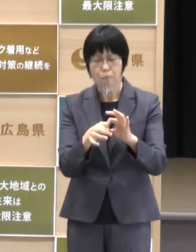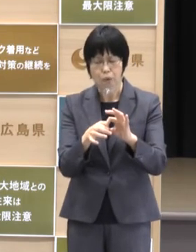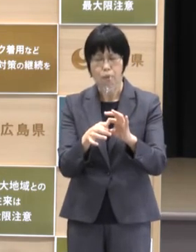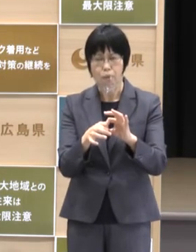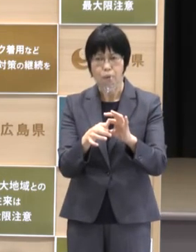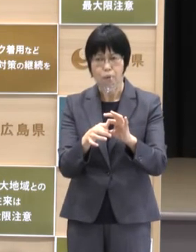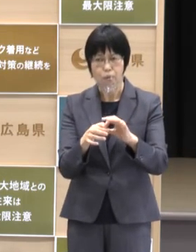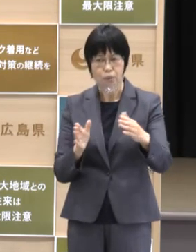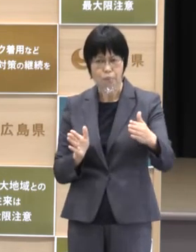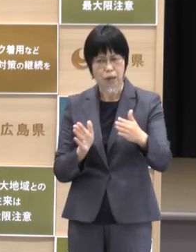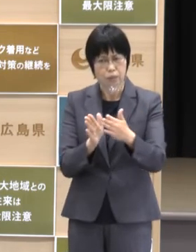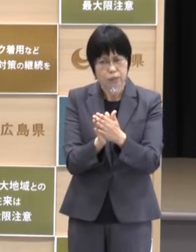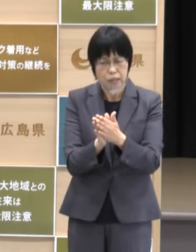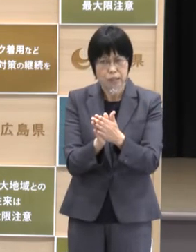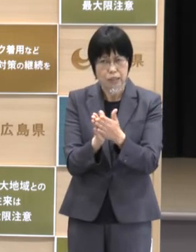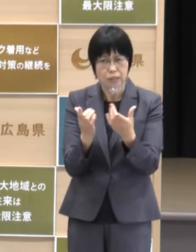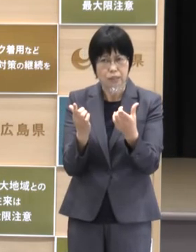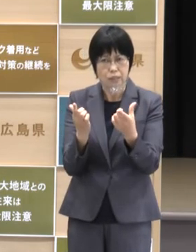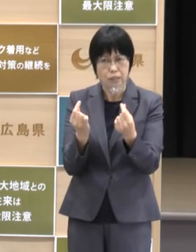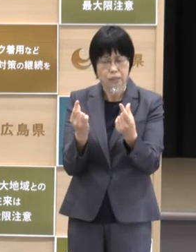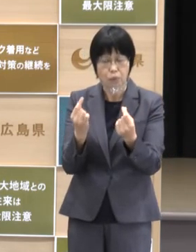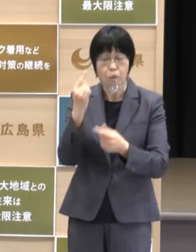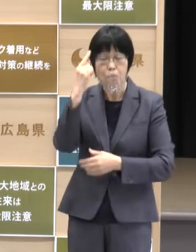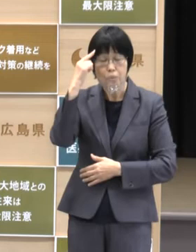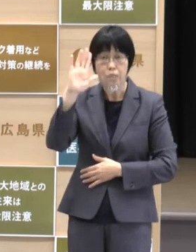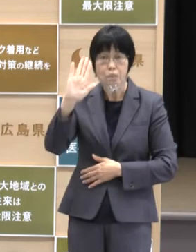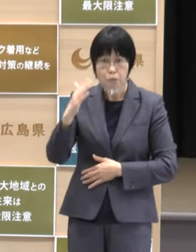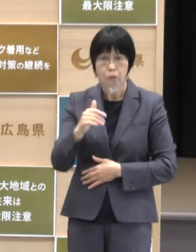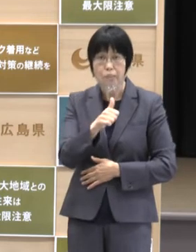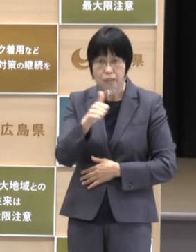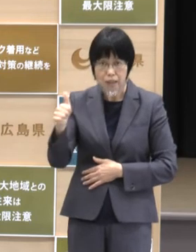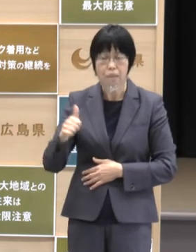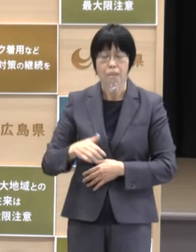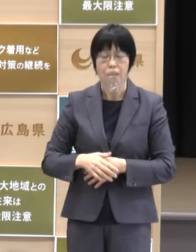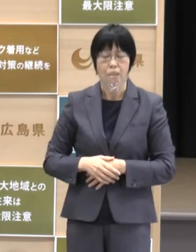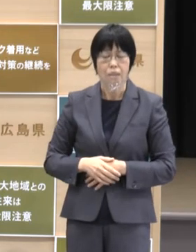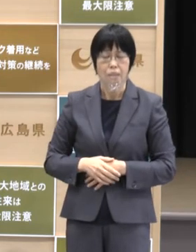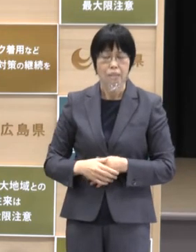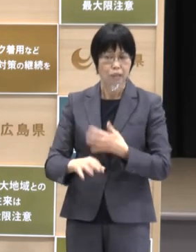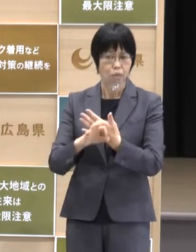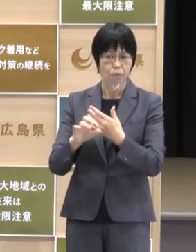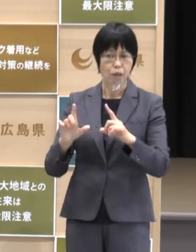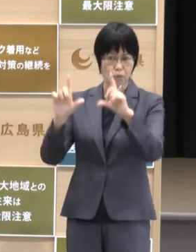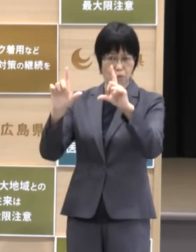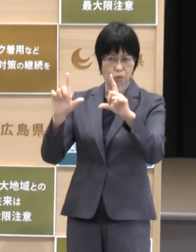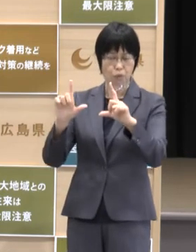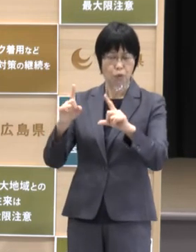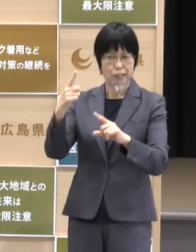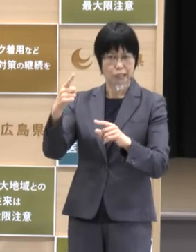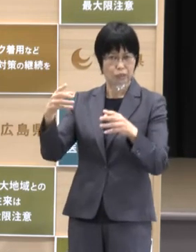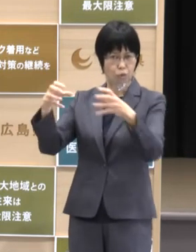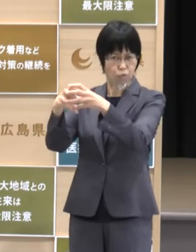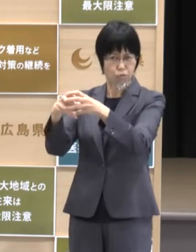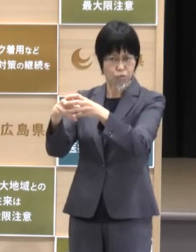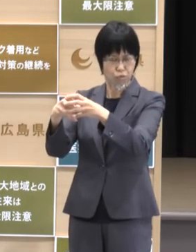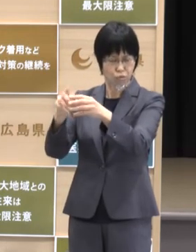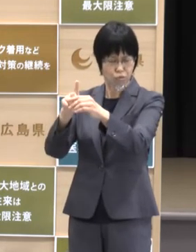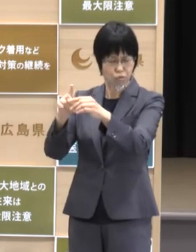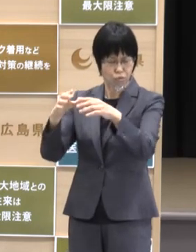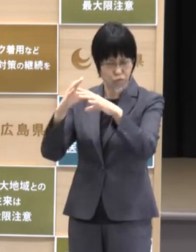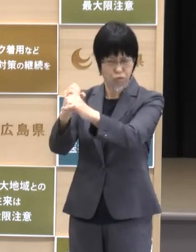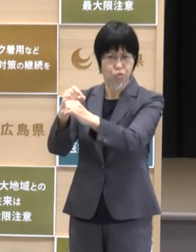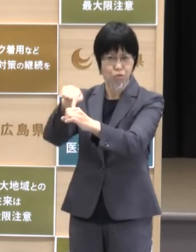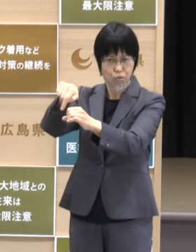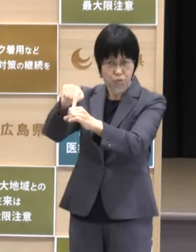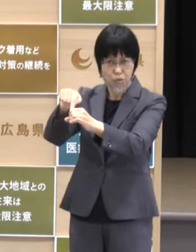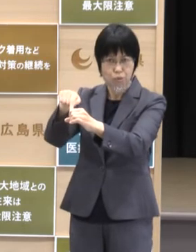一体化するというか、そういう方向ではありますけれども、ただ、例えば東京一極集中の是正であるとかですね、そういった